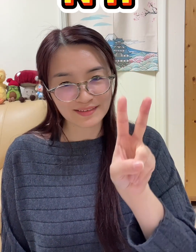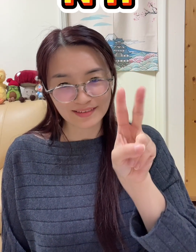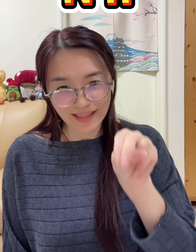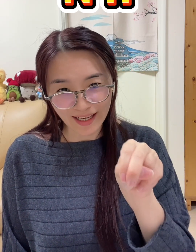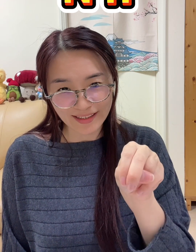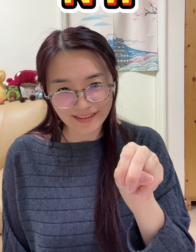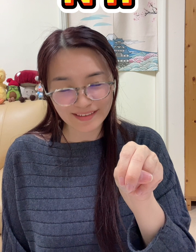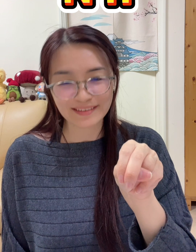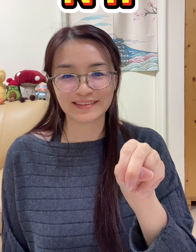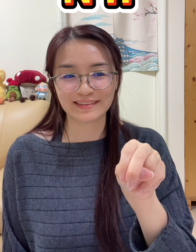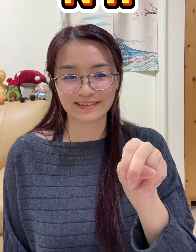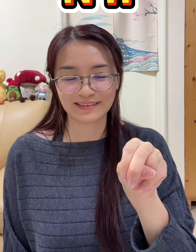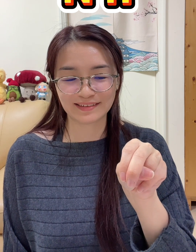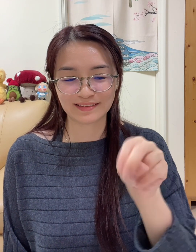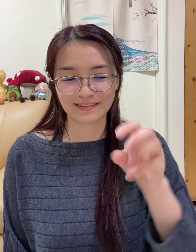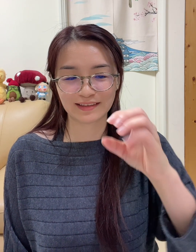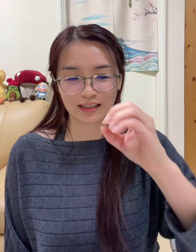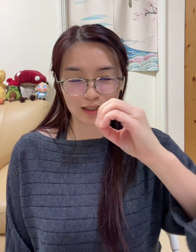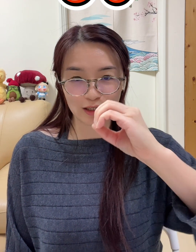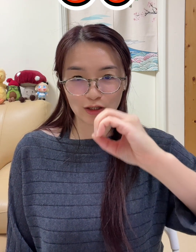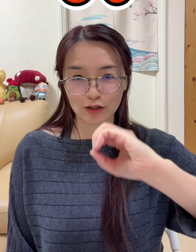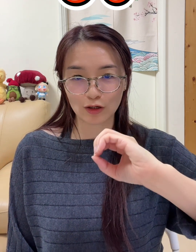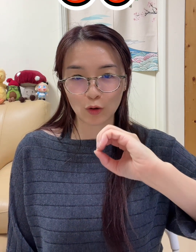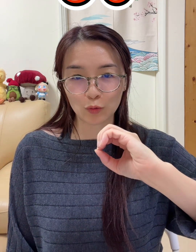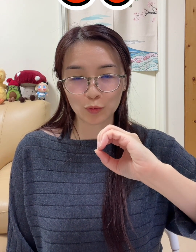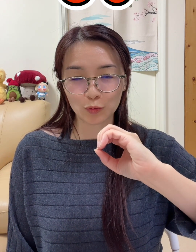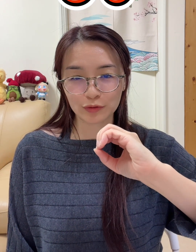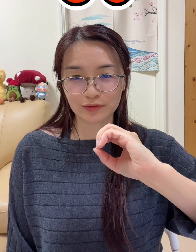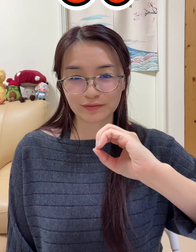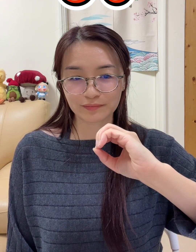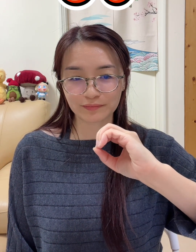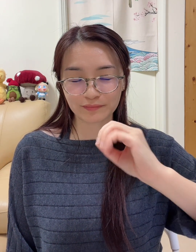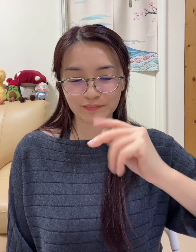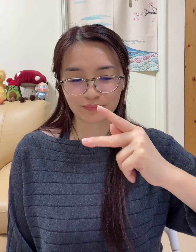N O